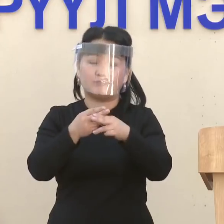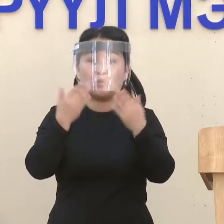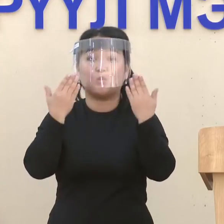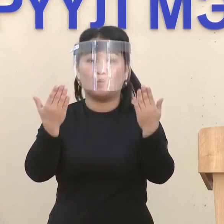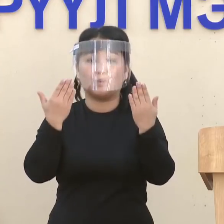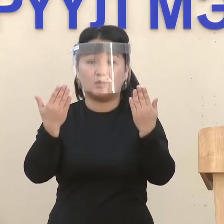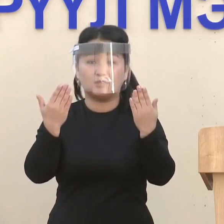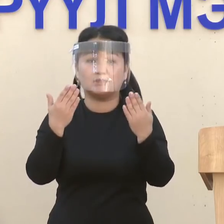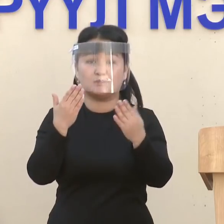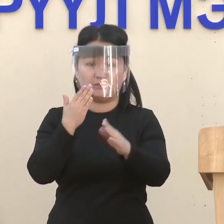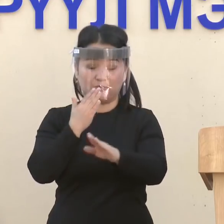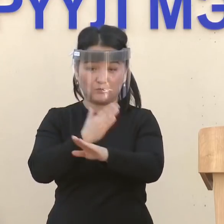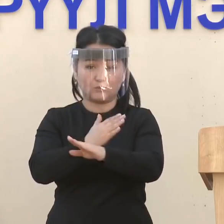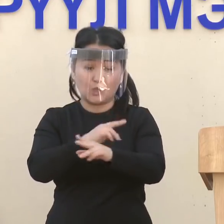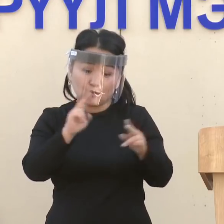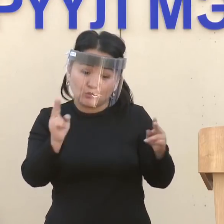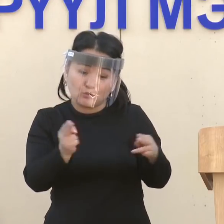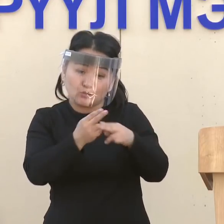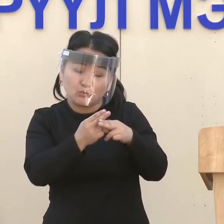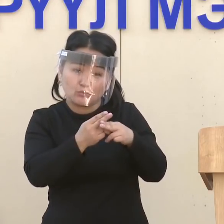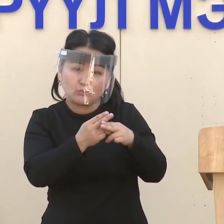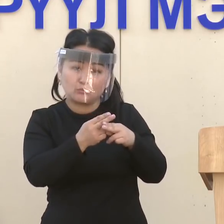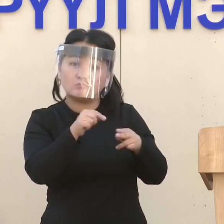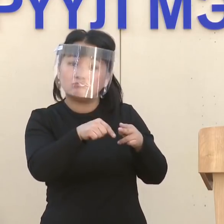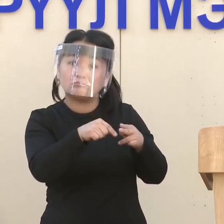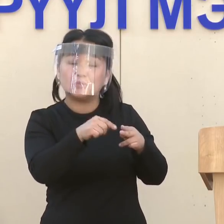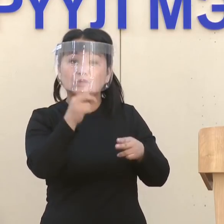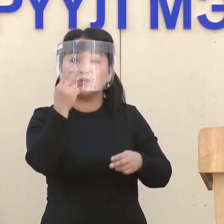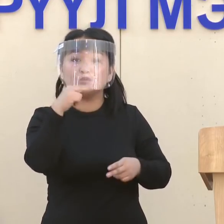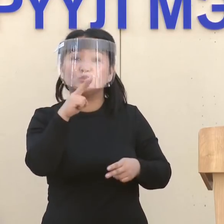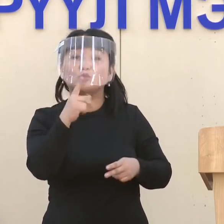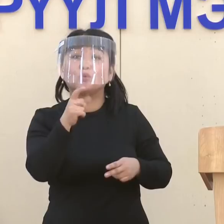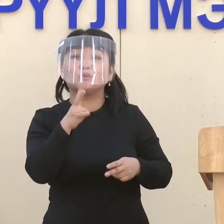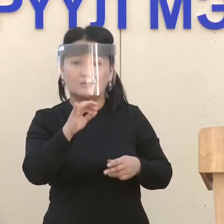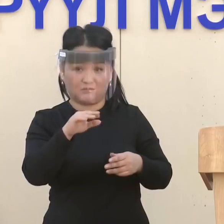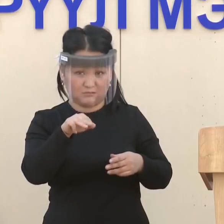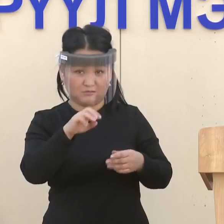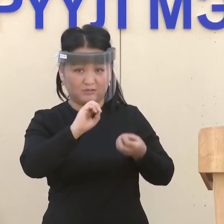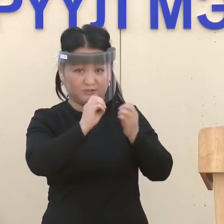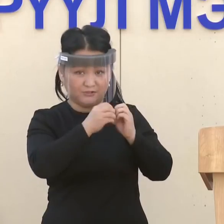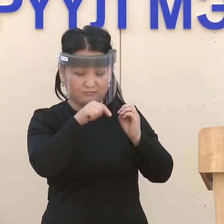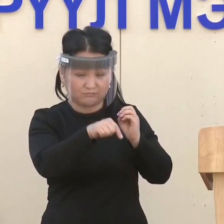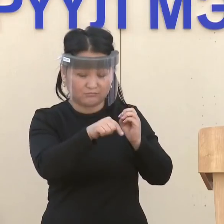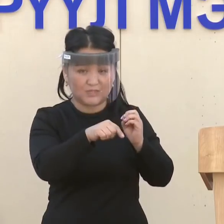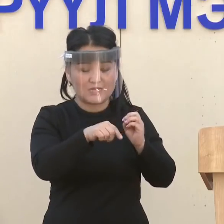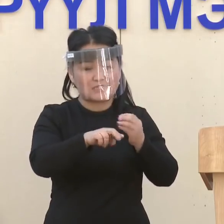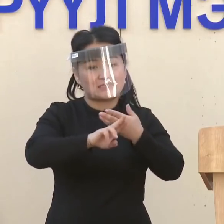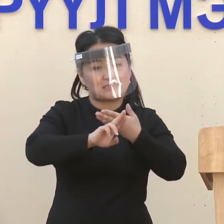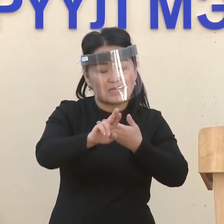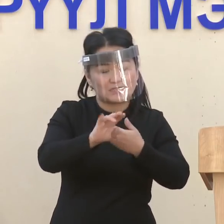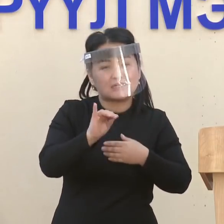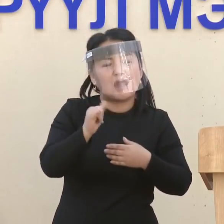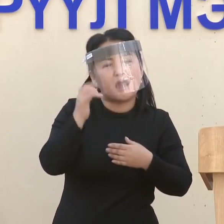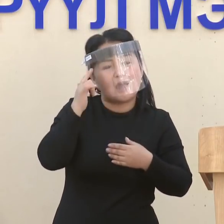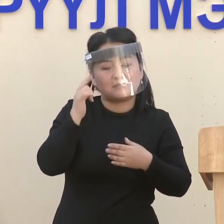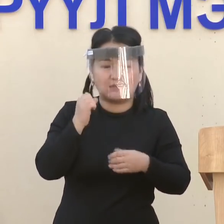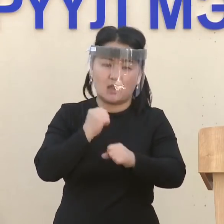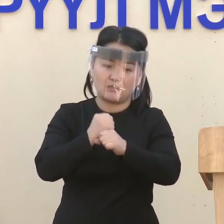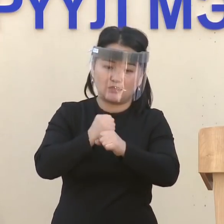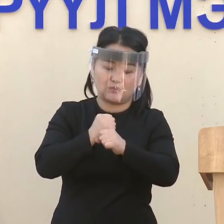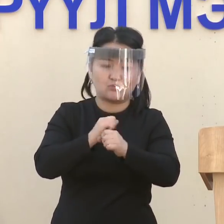дүн гаргаад эннийхээ дүгнснийхээ юун дээр одоо цаашаа яаж ажиллах уу гэдгээ ингээд